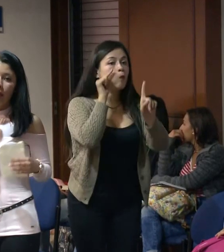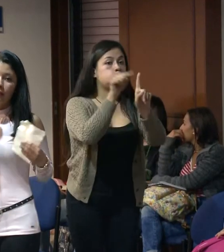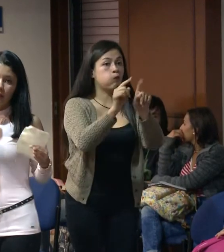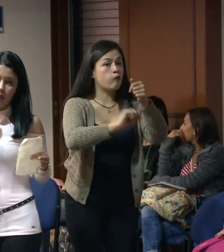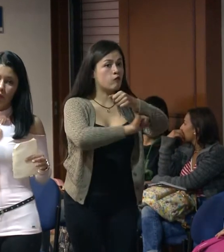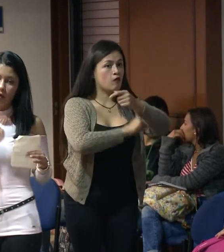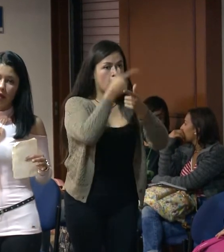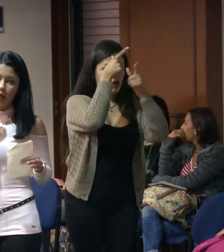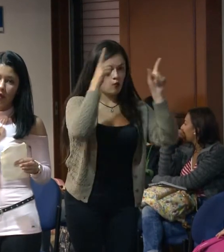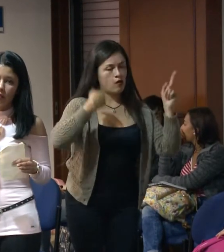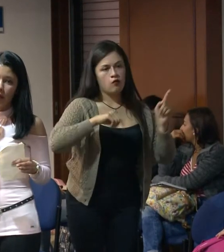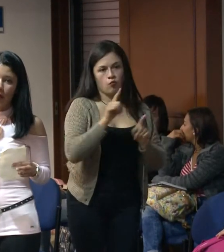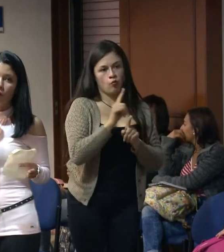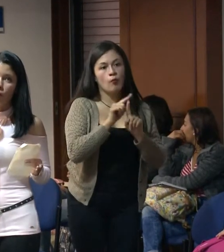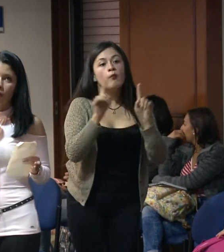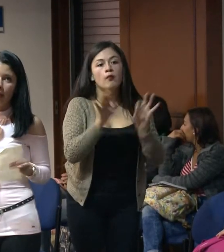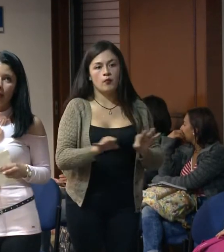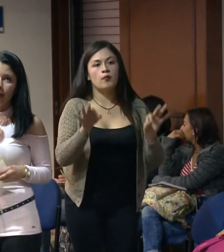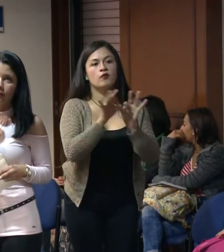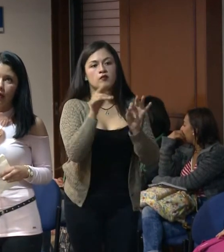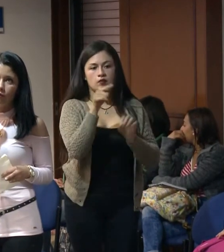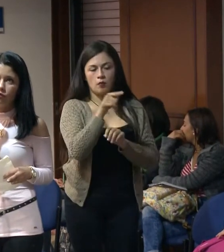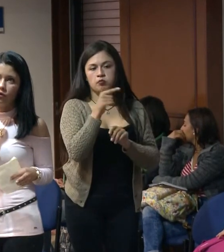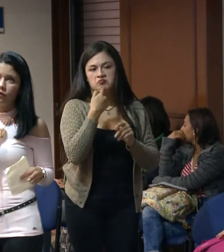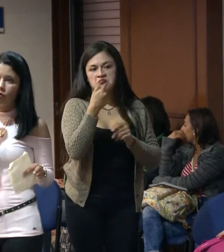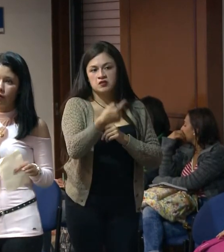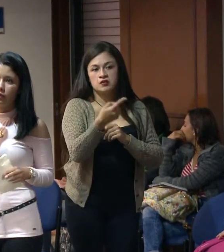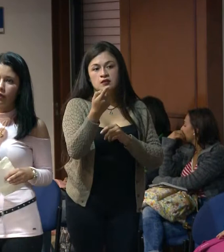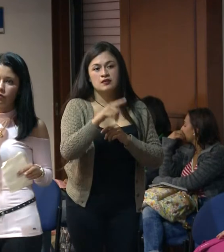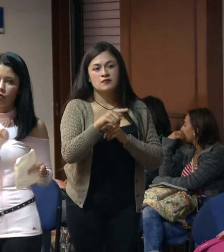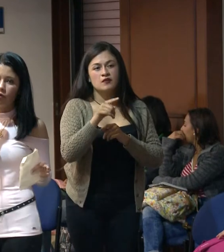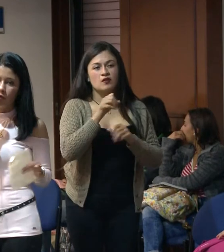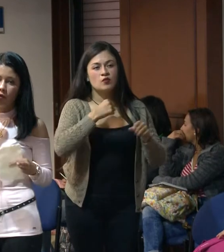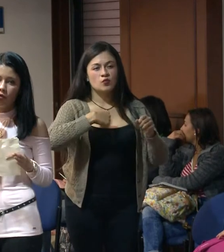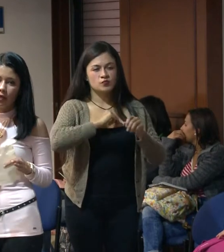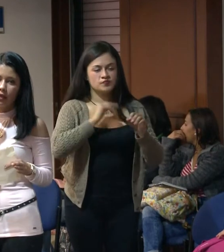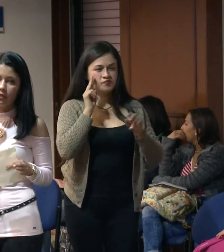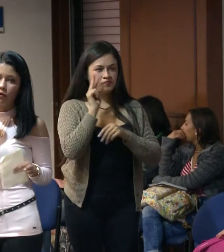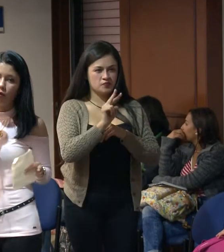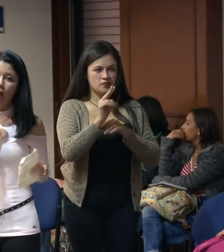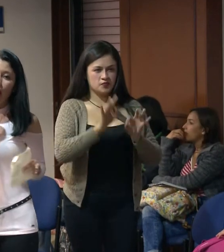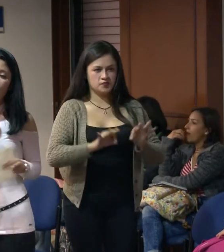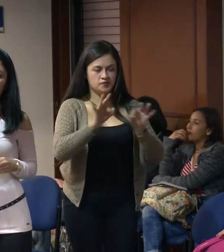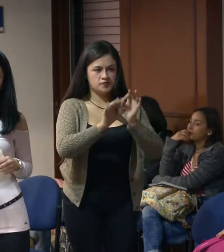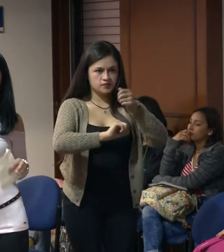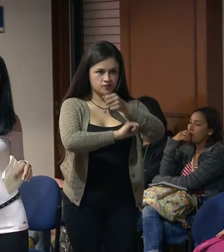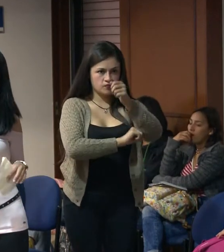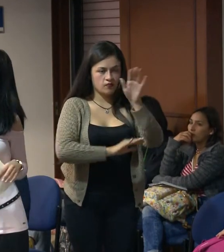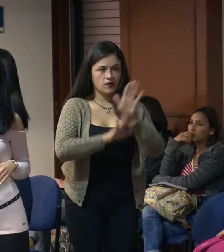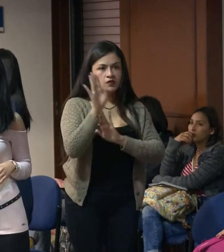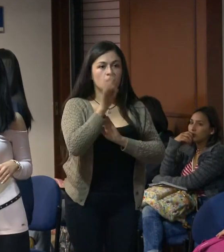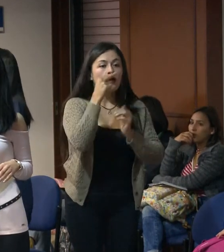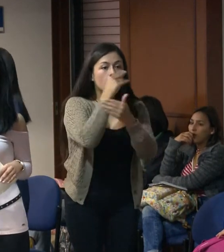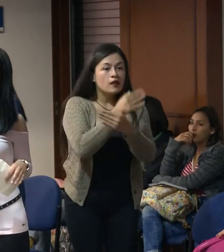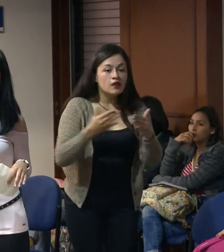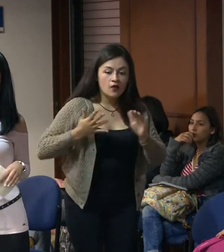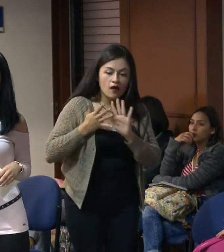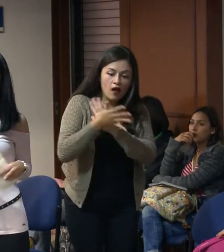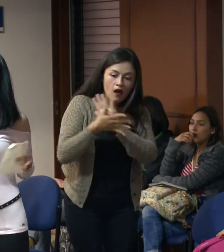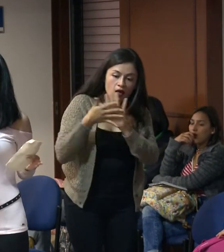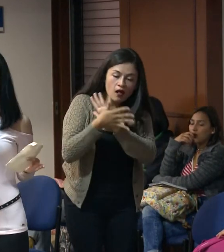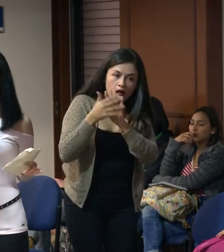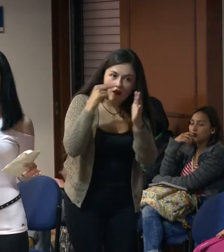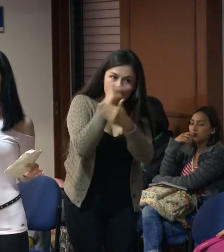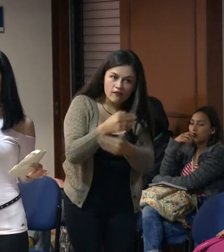objetivos, sí es importante mencionarlo. Una de las funciones ejecutivas que nosotros fuimos fortaleciendo a través de la narración de literatura